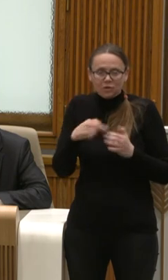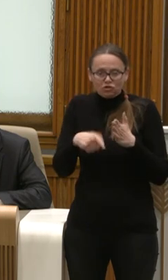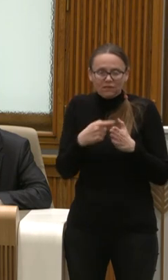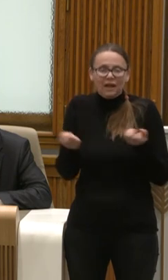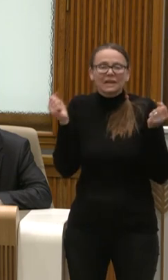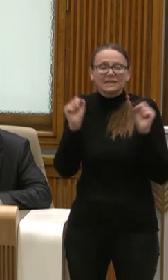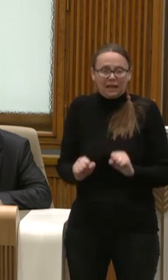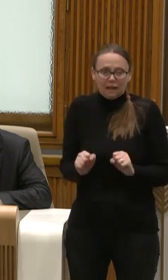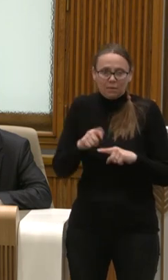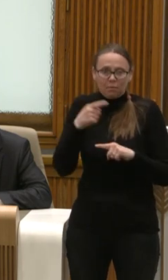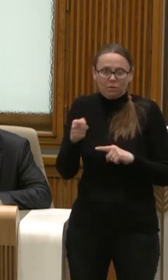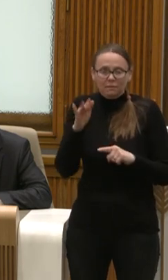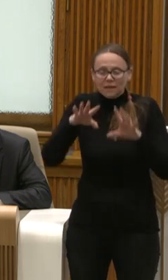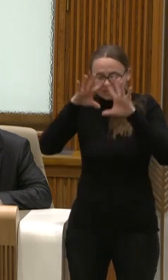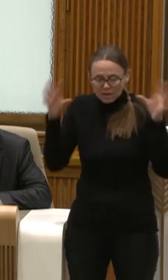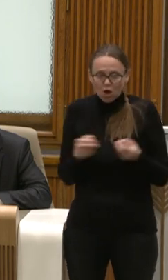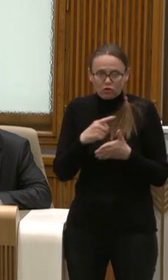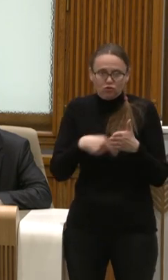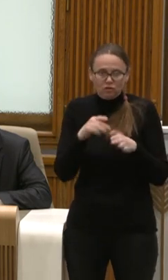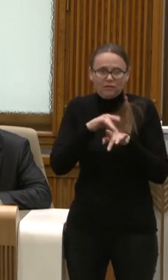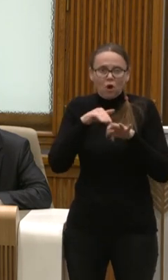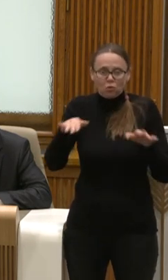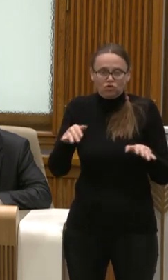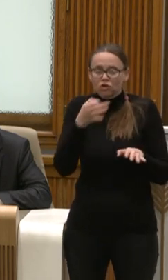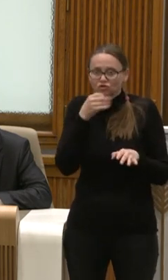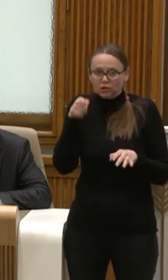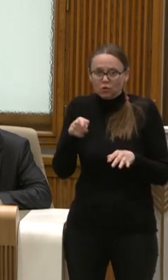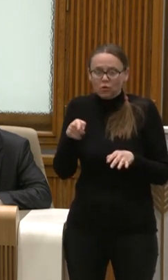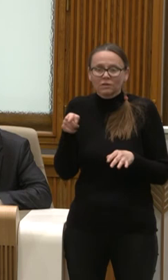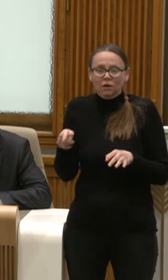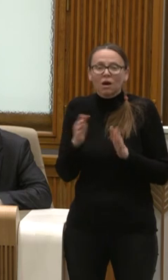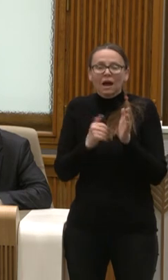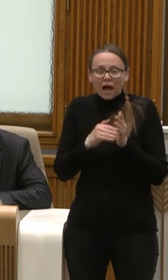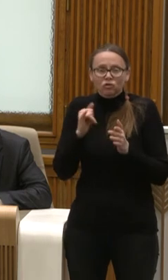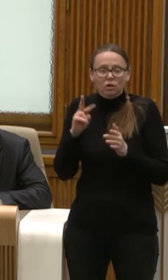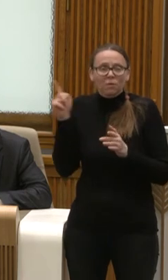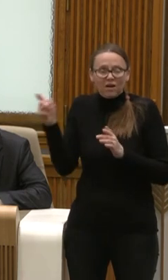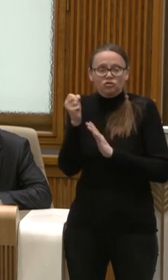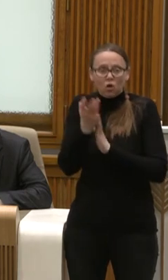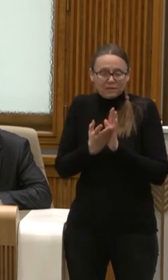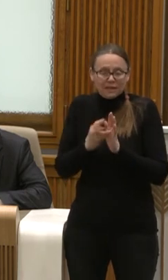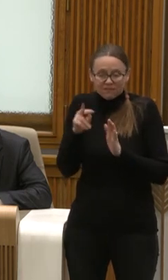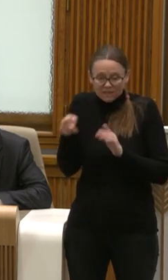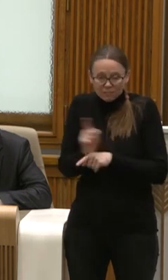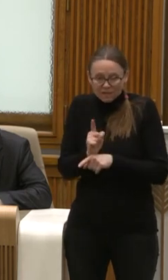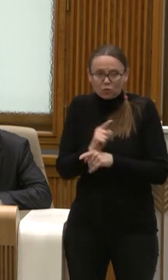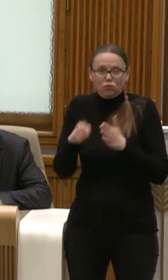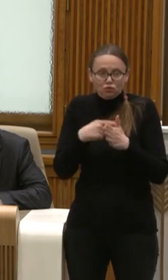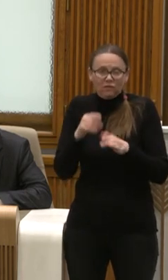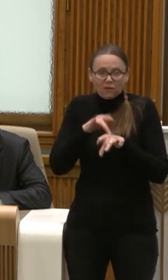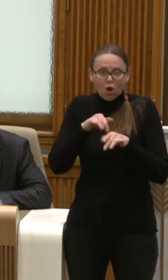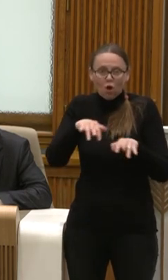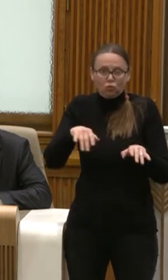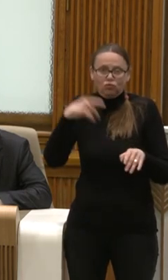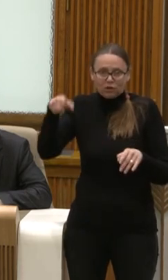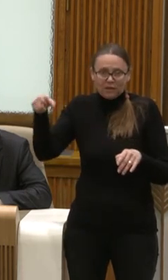sklepamo potem na celotno število okuženih. Torej, če je to tako, kakšno je po vaši oceni v tem trenutku število okuženih